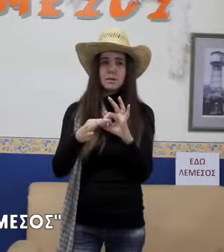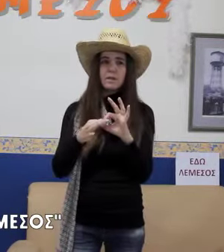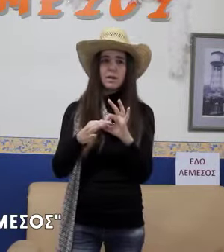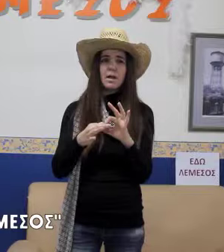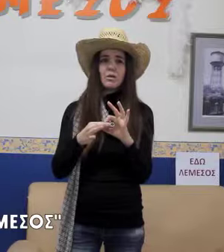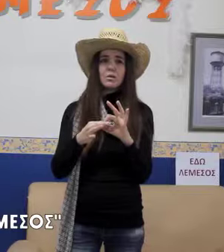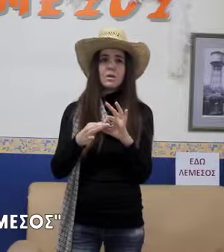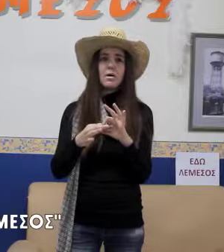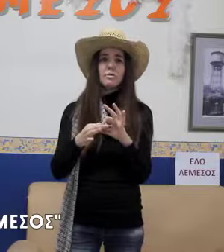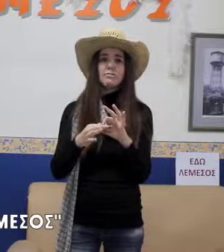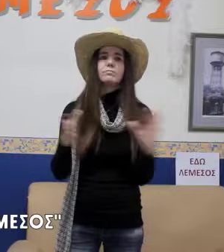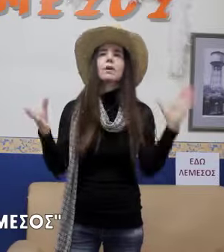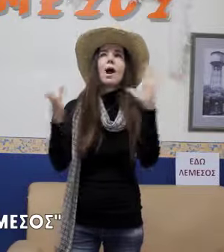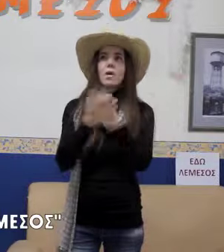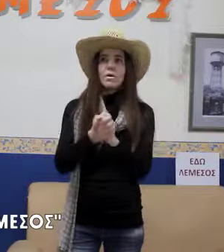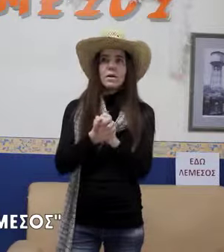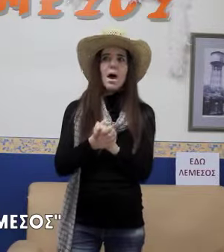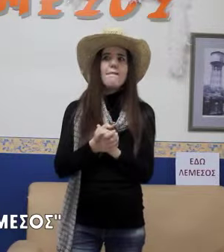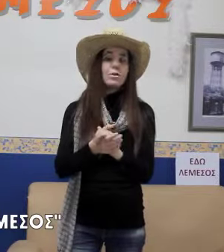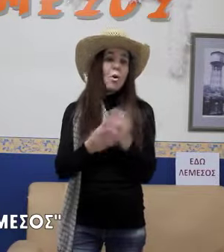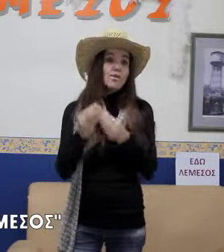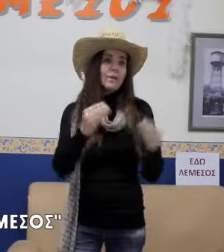την Ένωση Αυτοδίδακτων Ζωγράφων Λεμεσού,